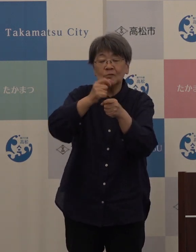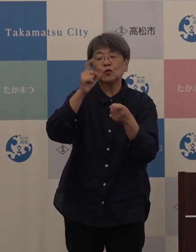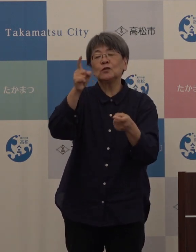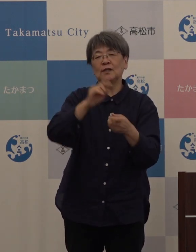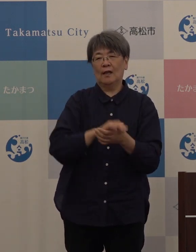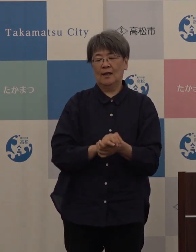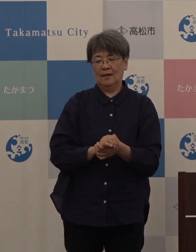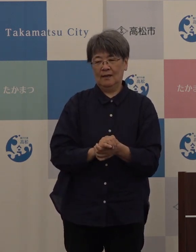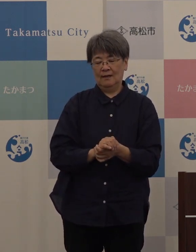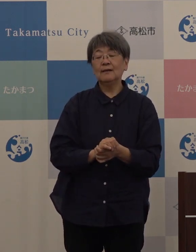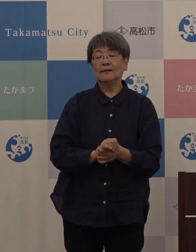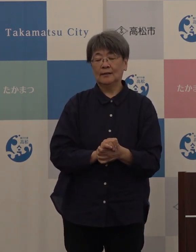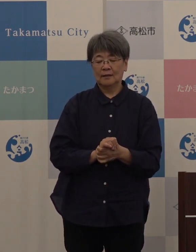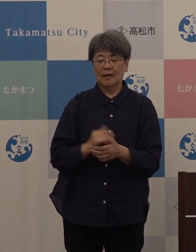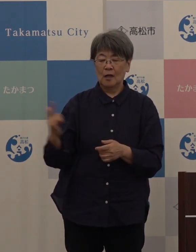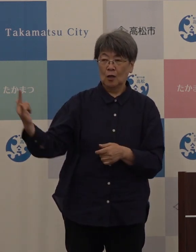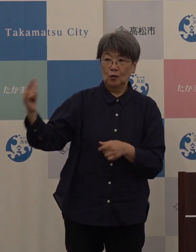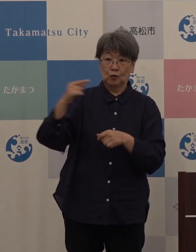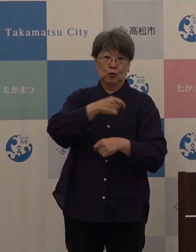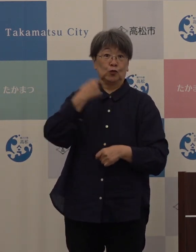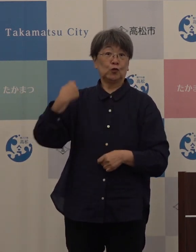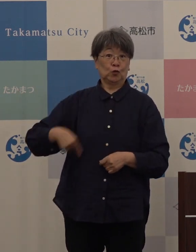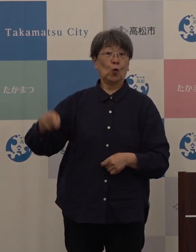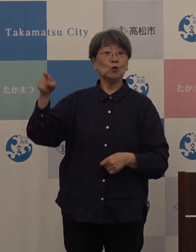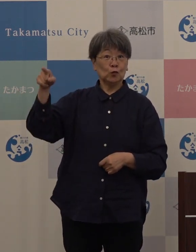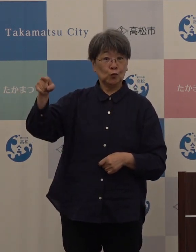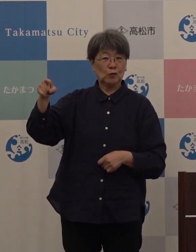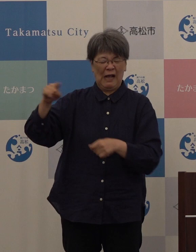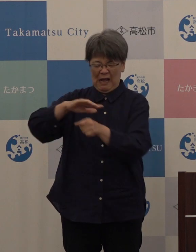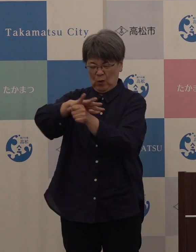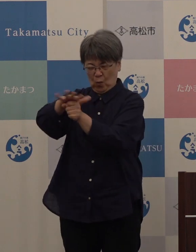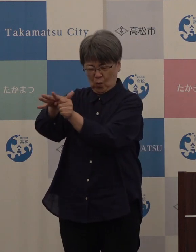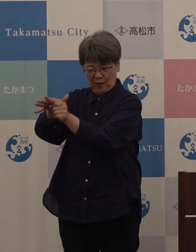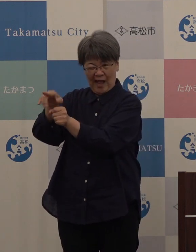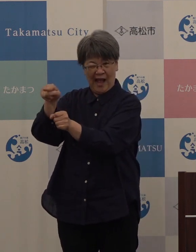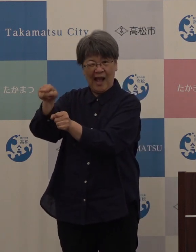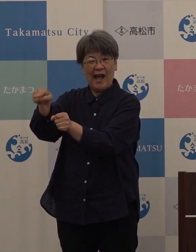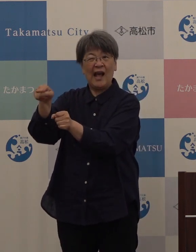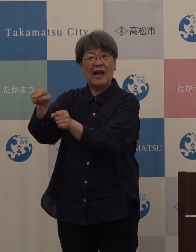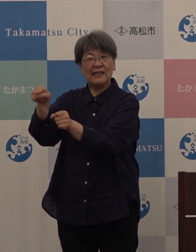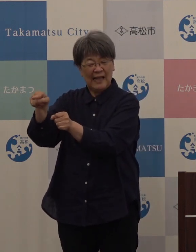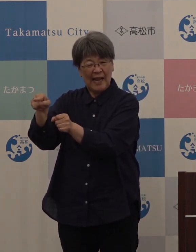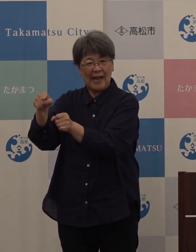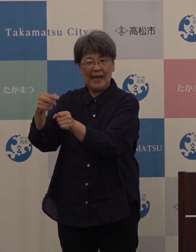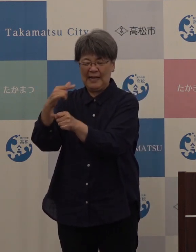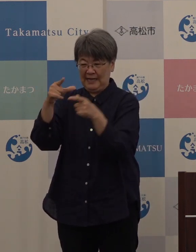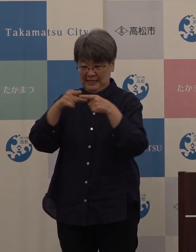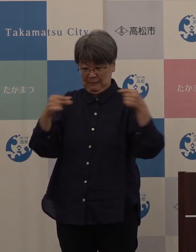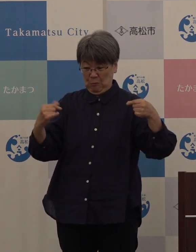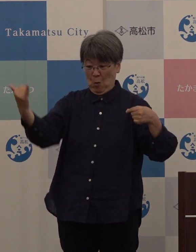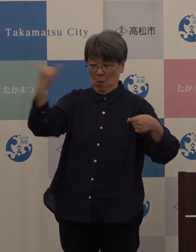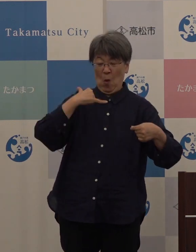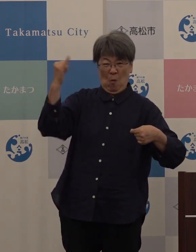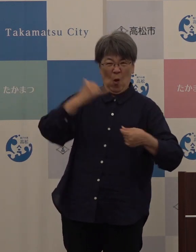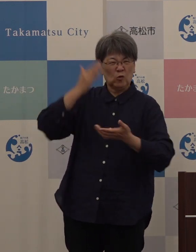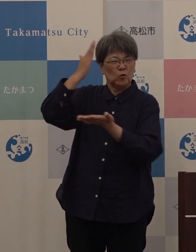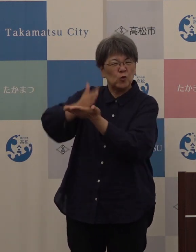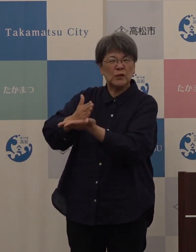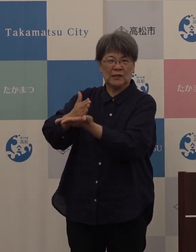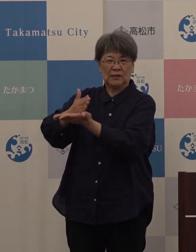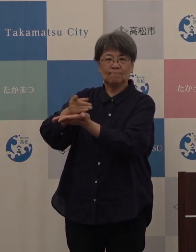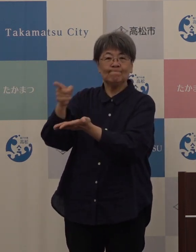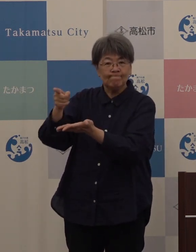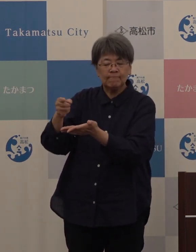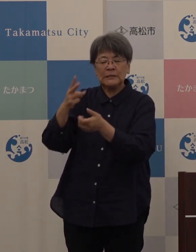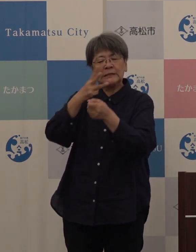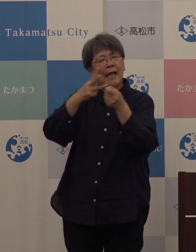まあ、ご承知の通り中国がコロナ禍の中の受けて停止しておりました団体旅行を3年半ぶりに